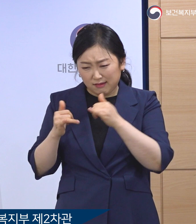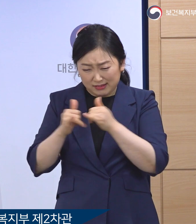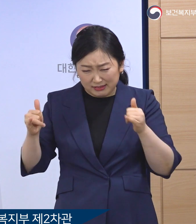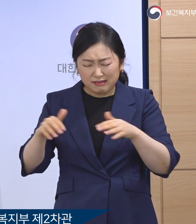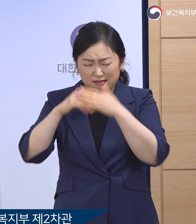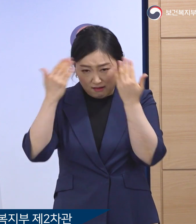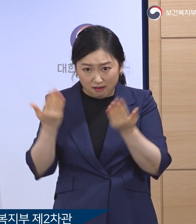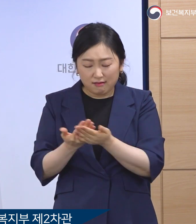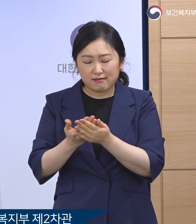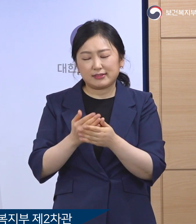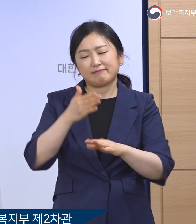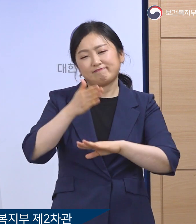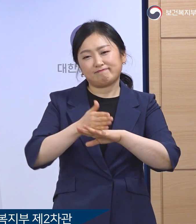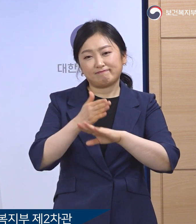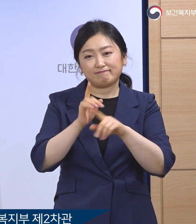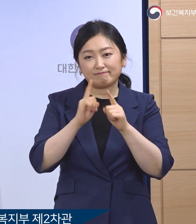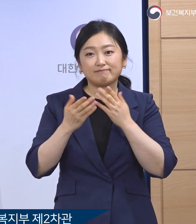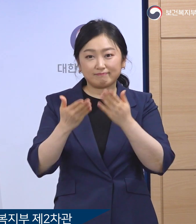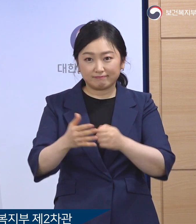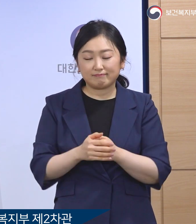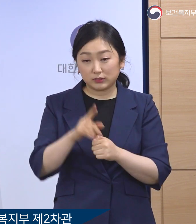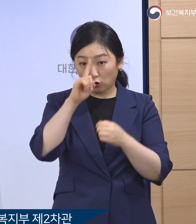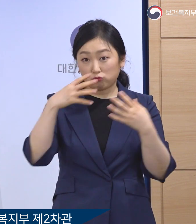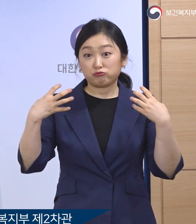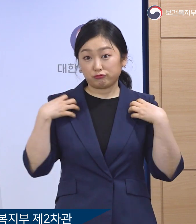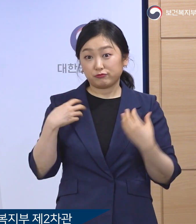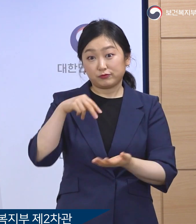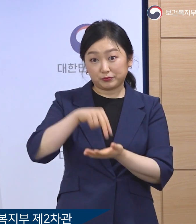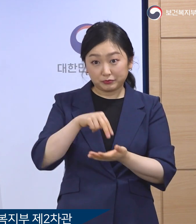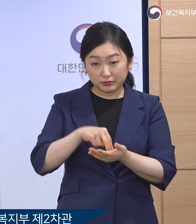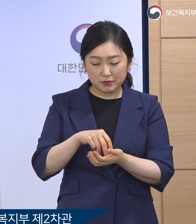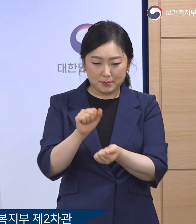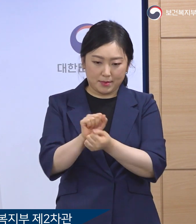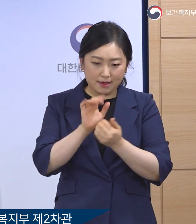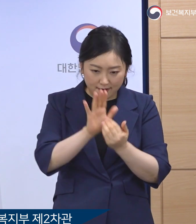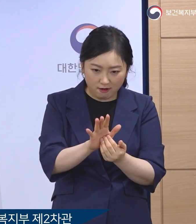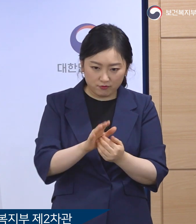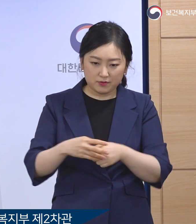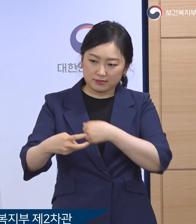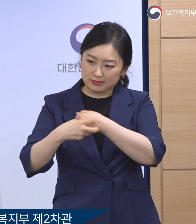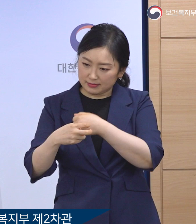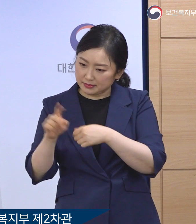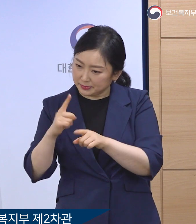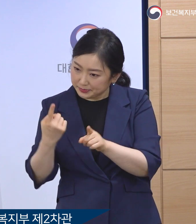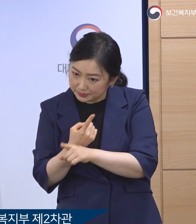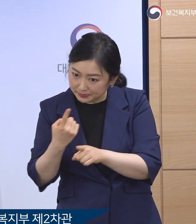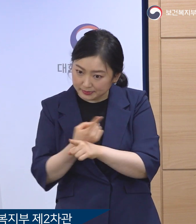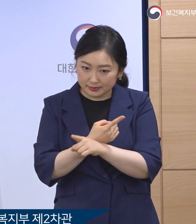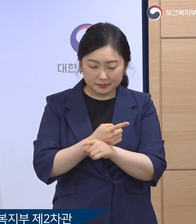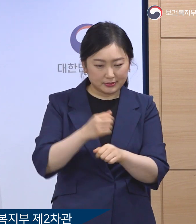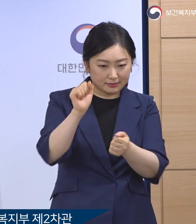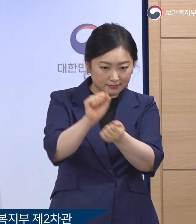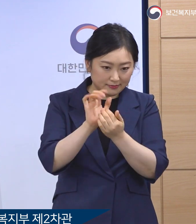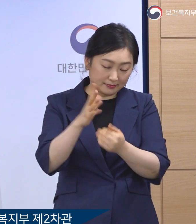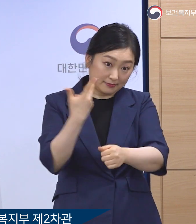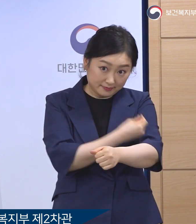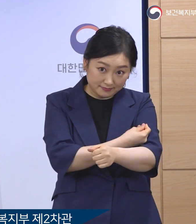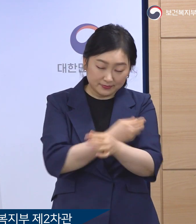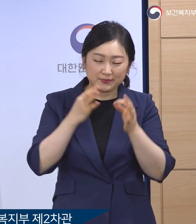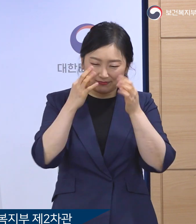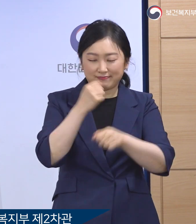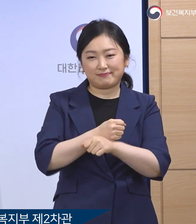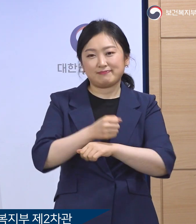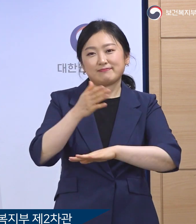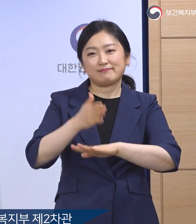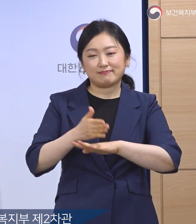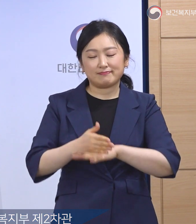감사드립니다. 정부도 최선을 다해 방역과 의료 대응 예방접종에 전념하겠습니다. 감사합니다.